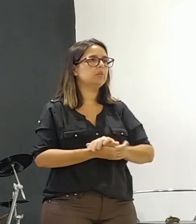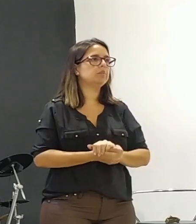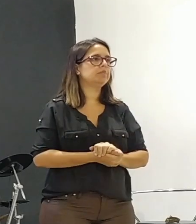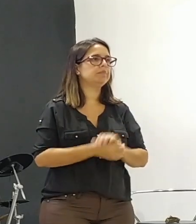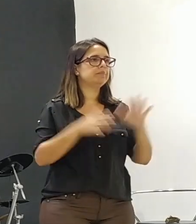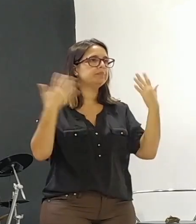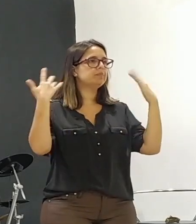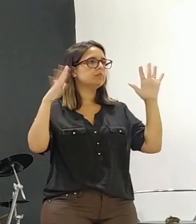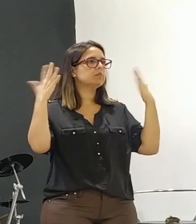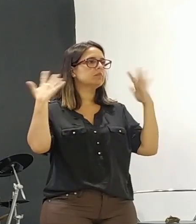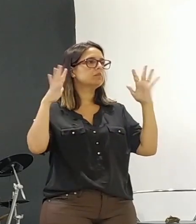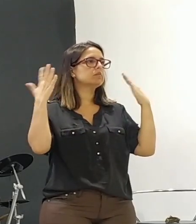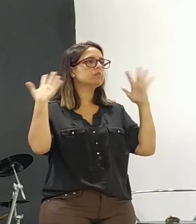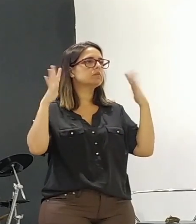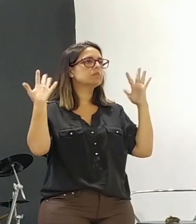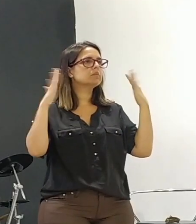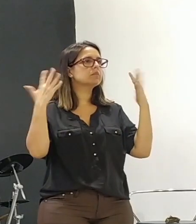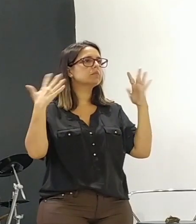Jesus?